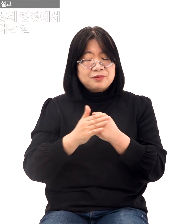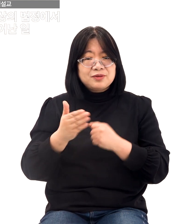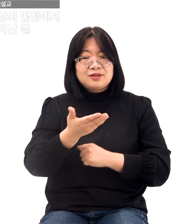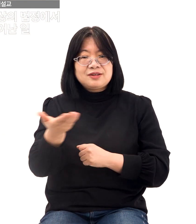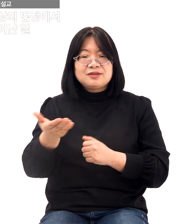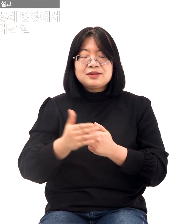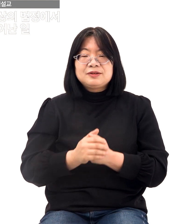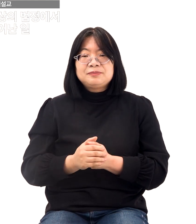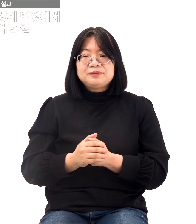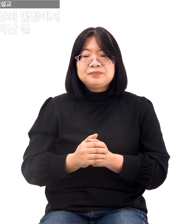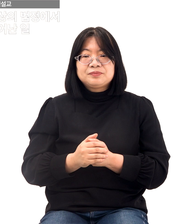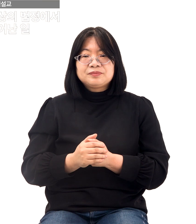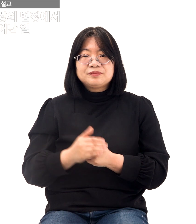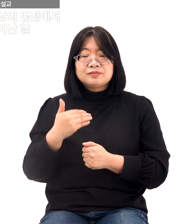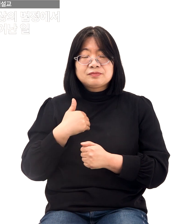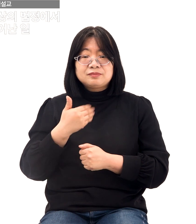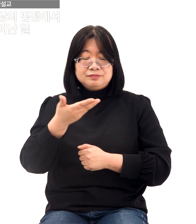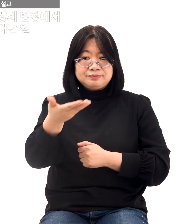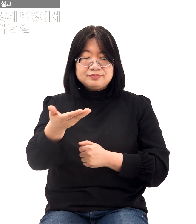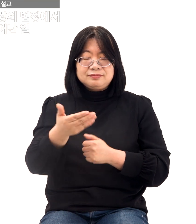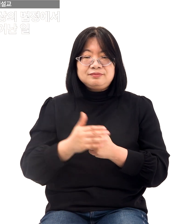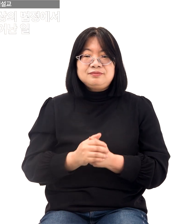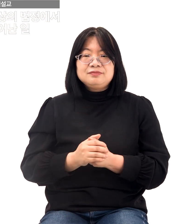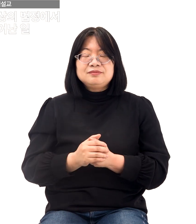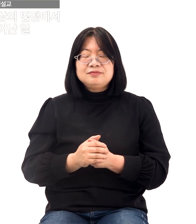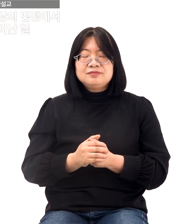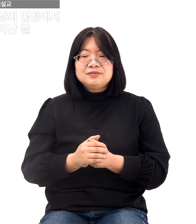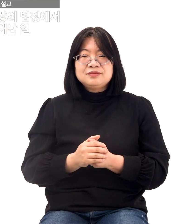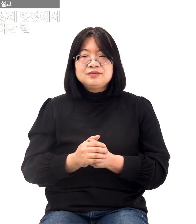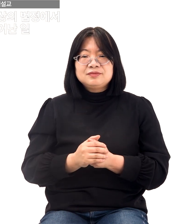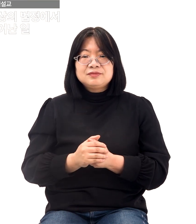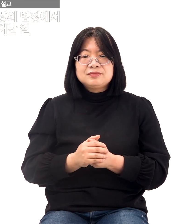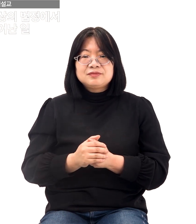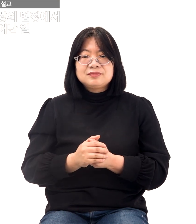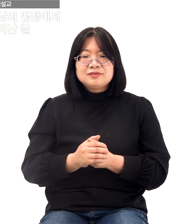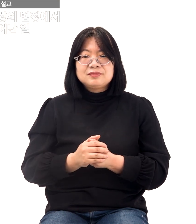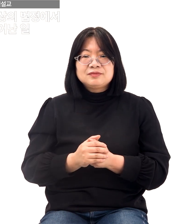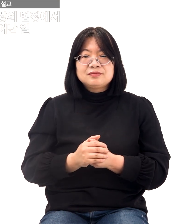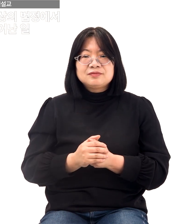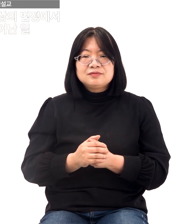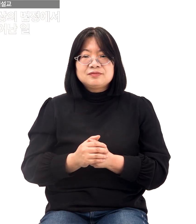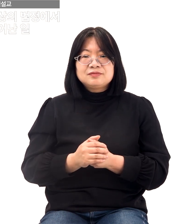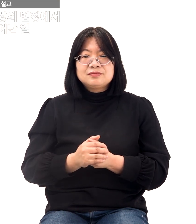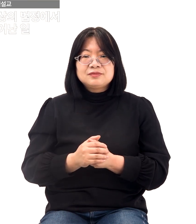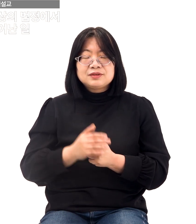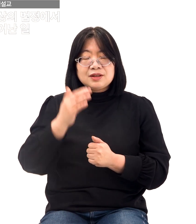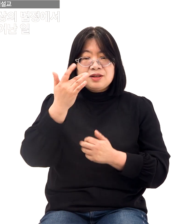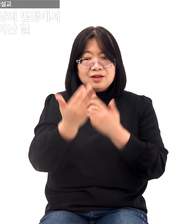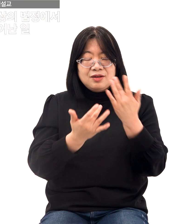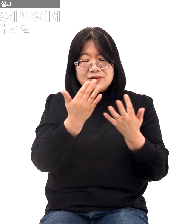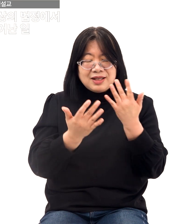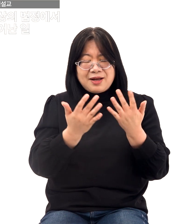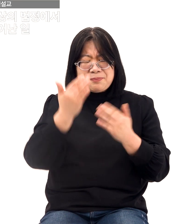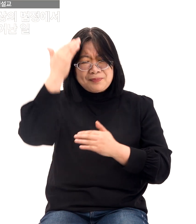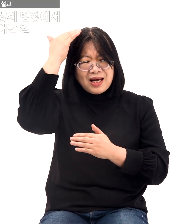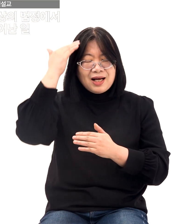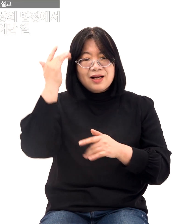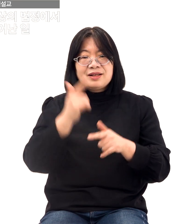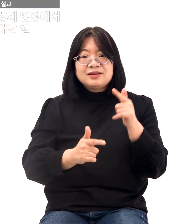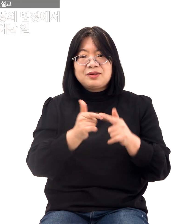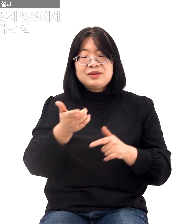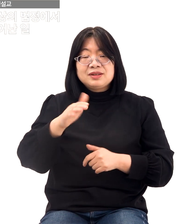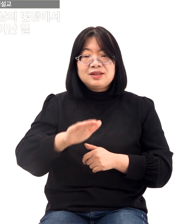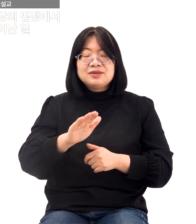여러분, 저와 여러분들이 아무리 뿔에 거슬린 나무 토막일지라도